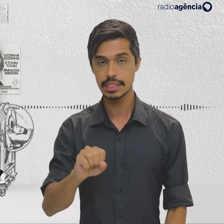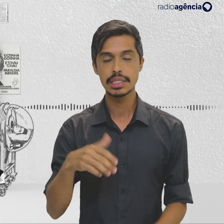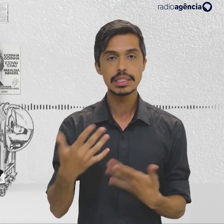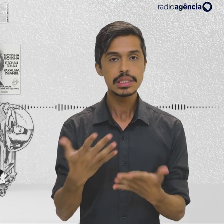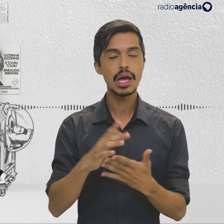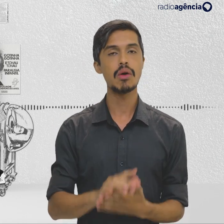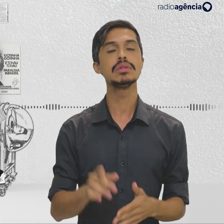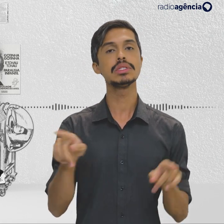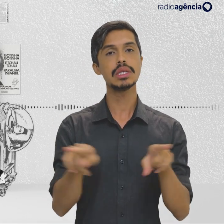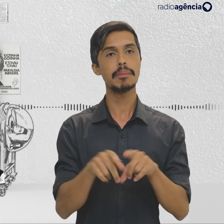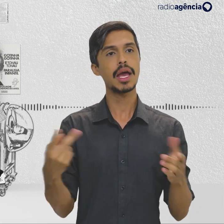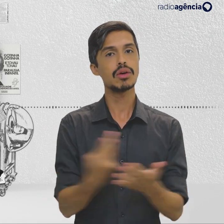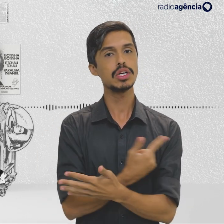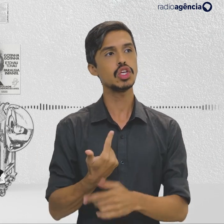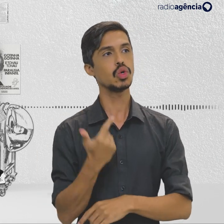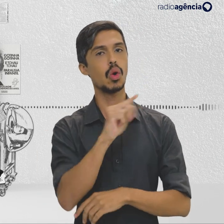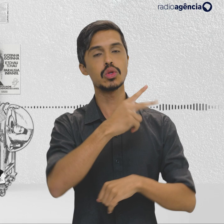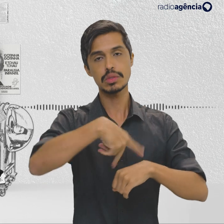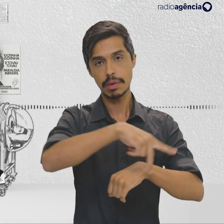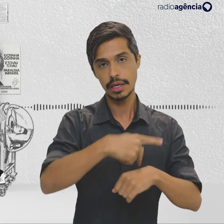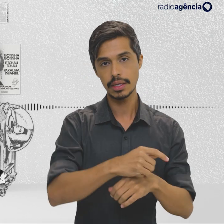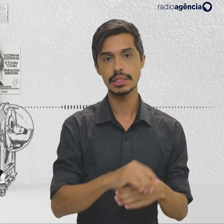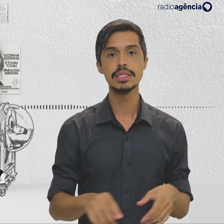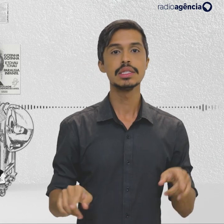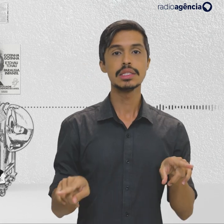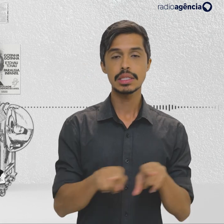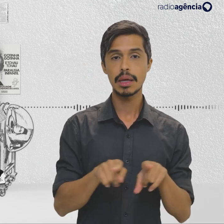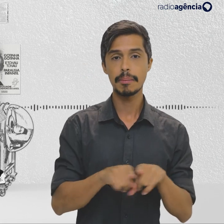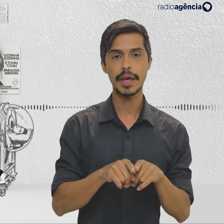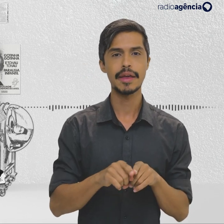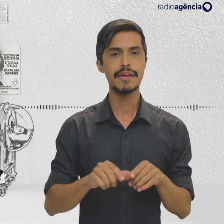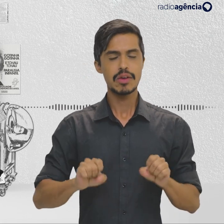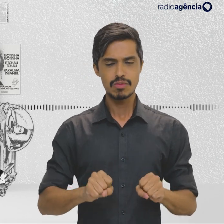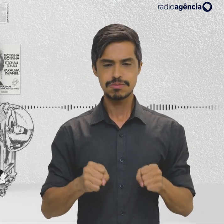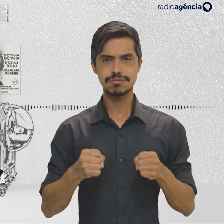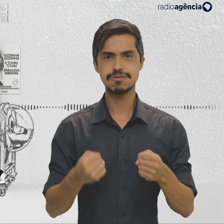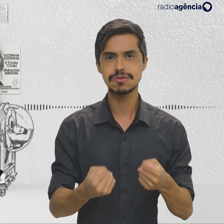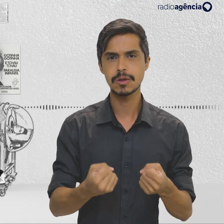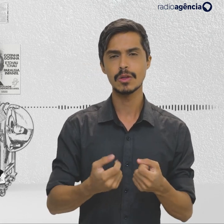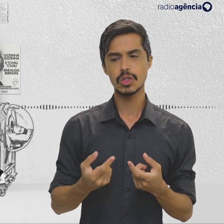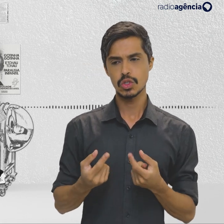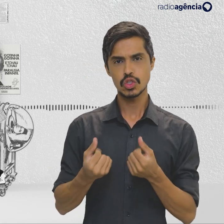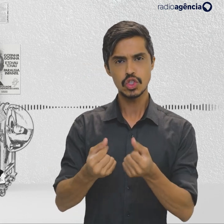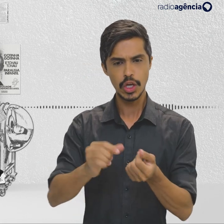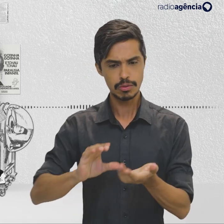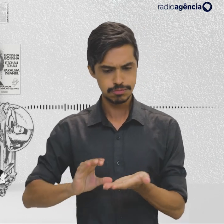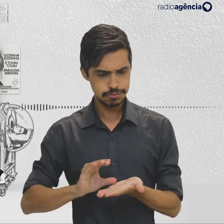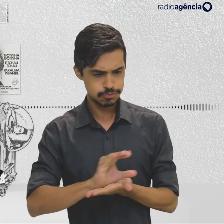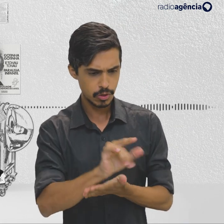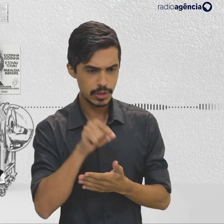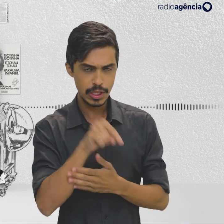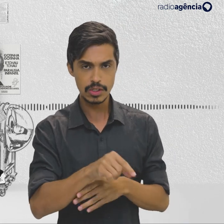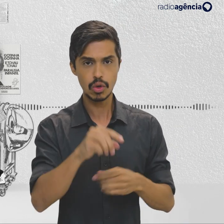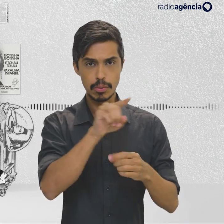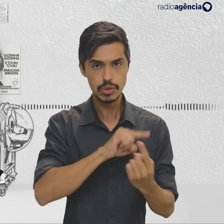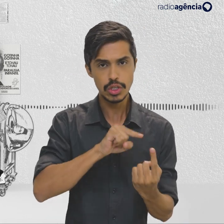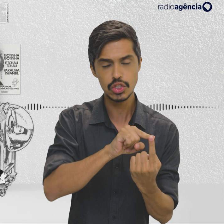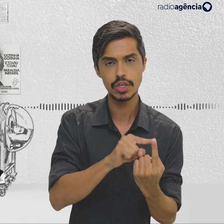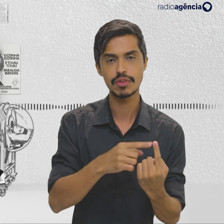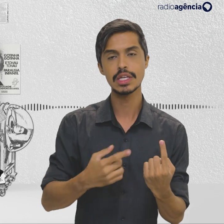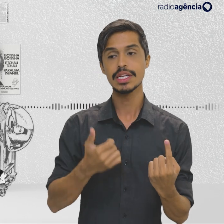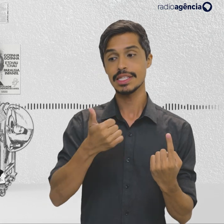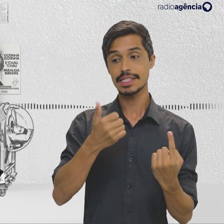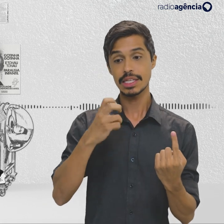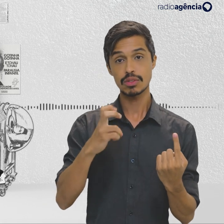saúde também esteja acontecendo em outros países parte de destinação de recursos para essa finalidade o Ministério da